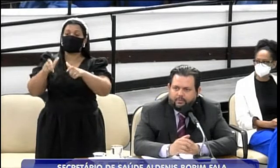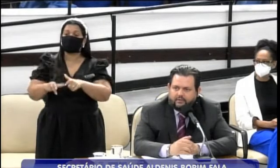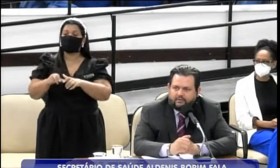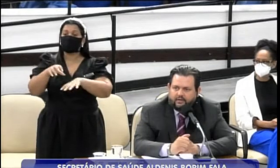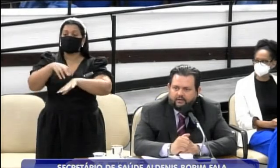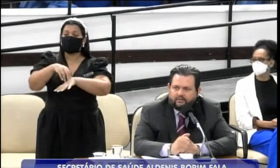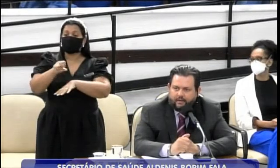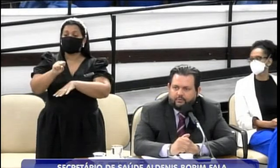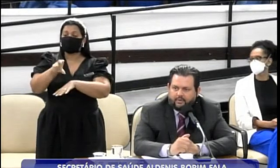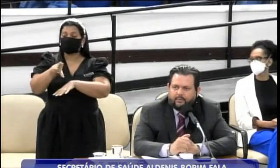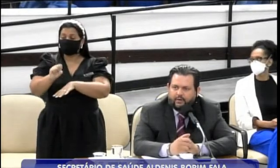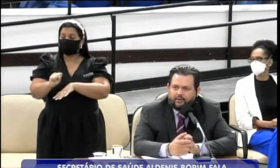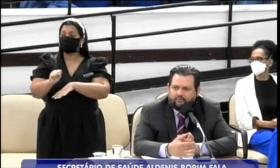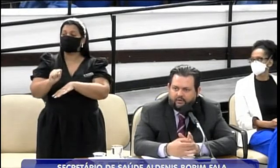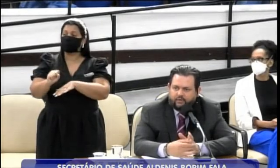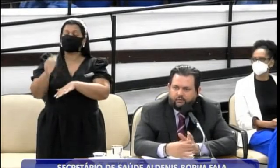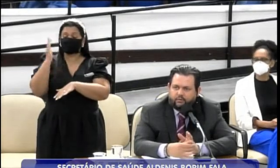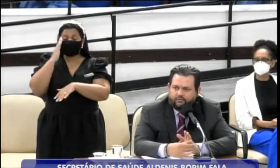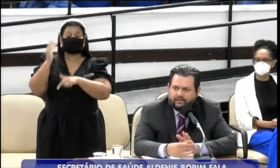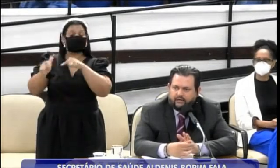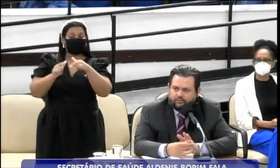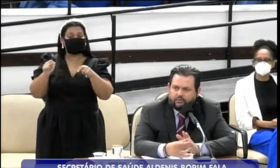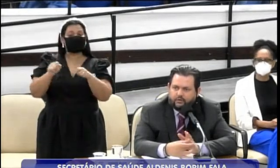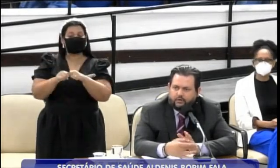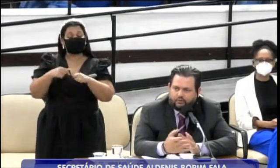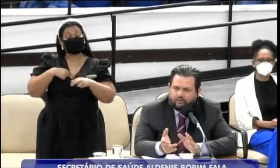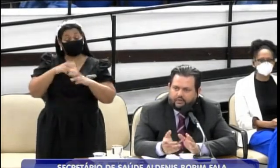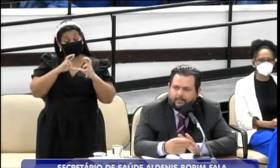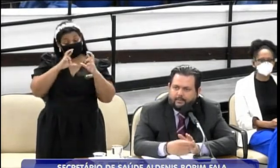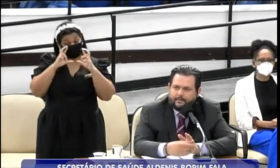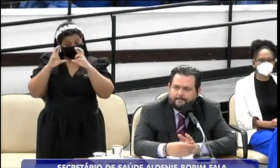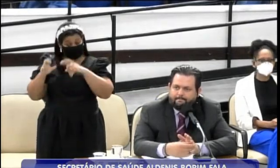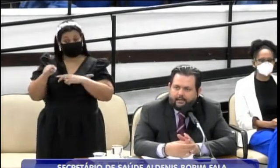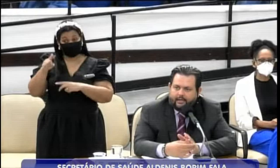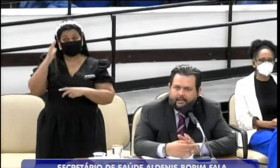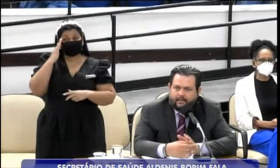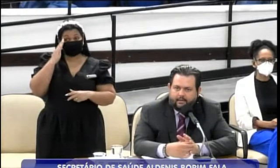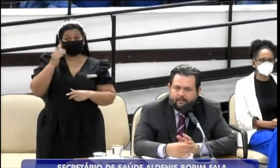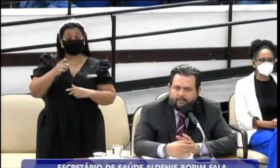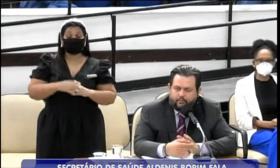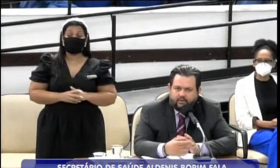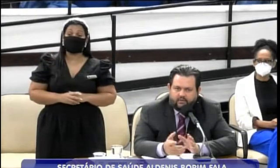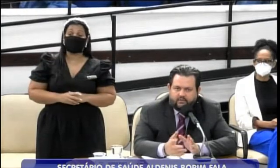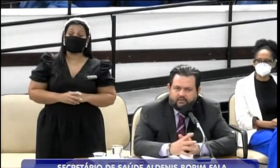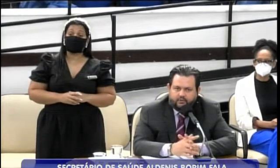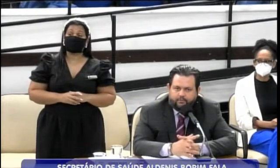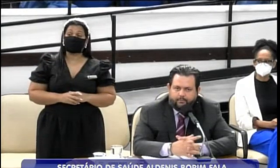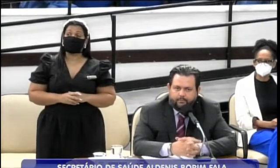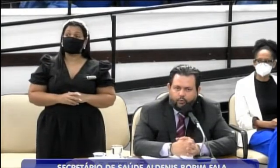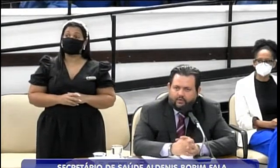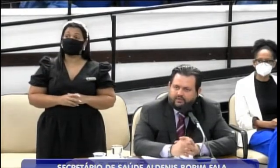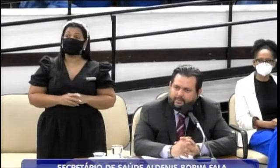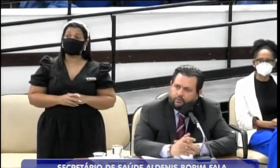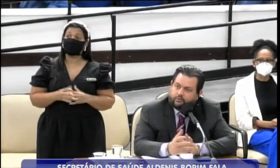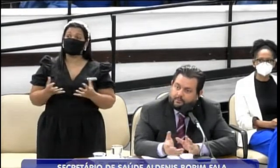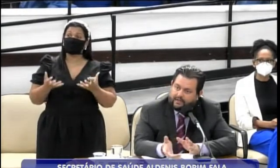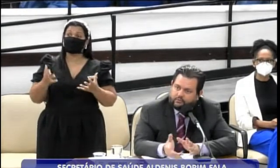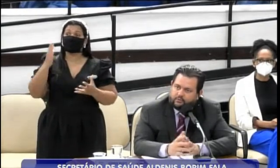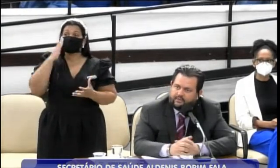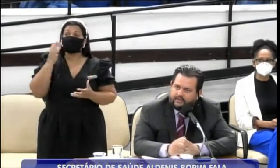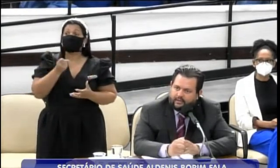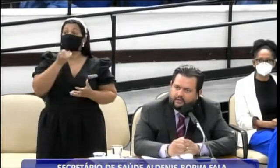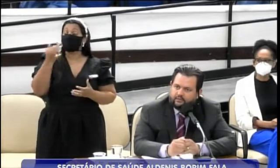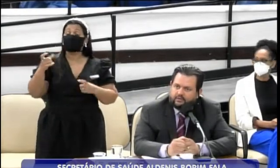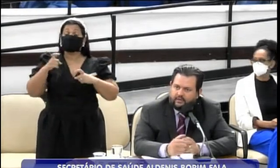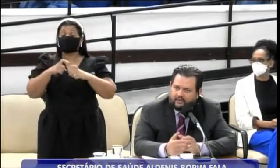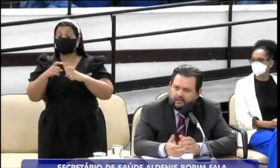às UPAs, e a gente sabe do trabalho que é feito. Eu fiscalizo, o senhor sabe. Muitas das vezes a gente procura saber quantos médicos